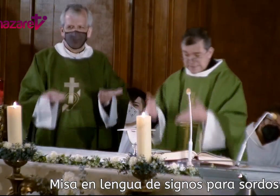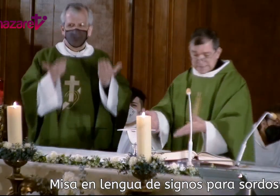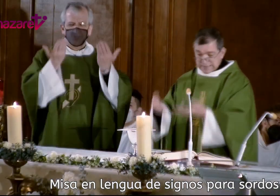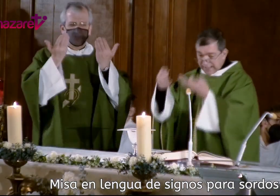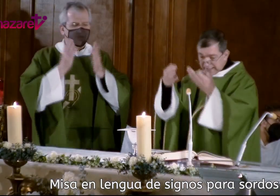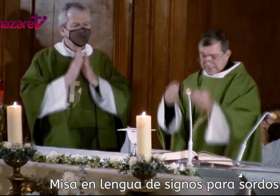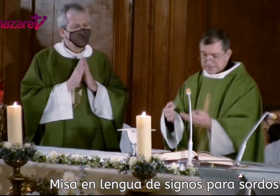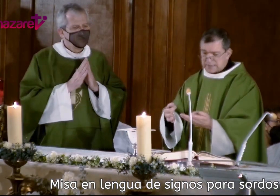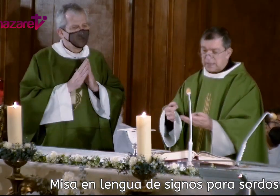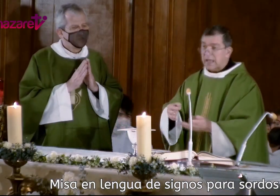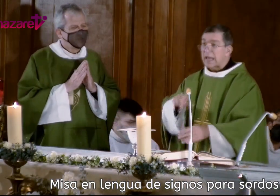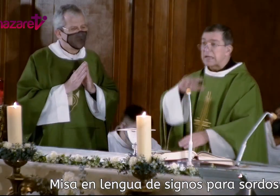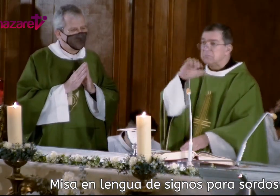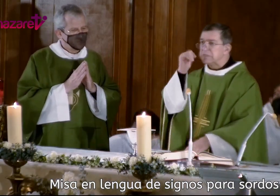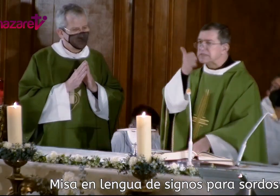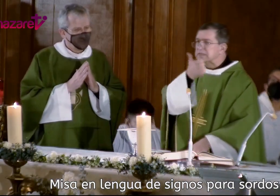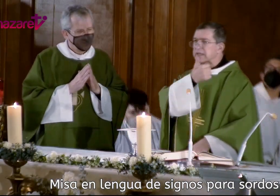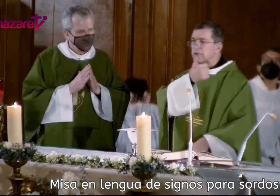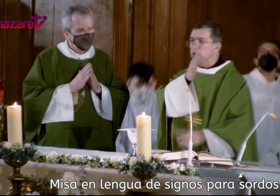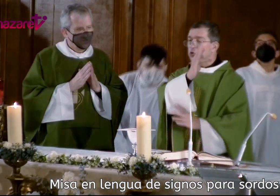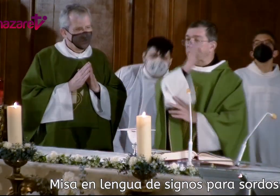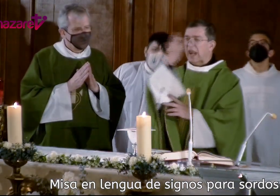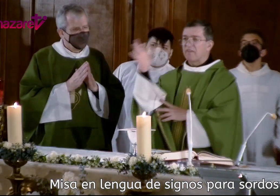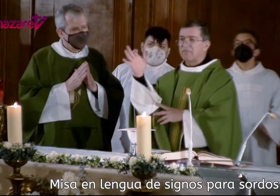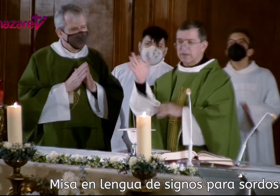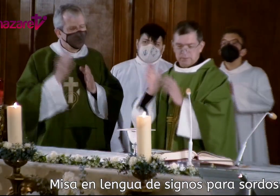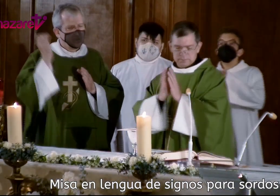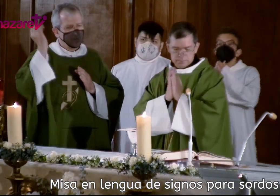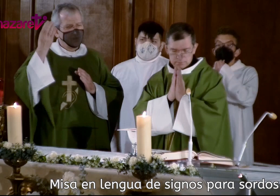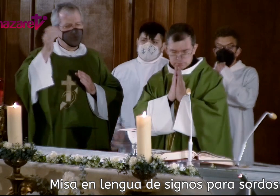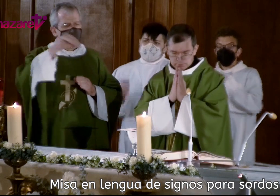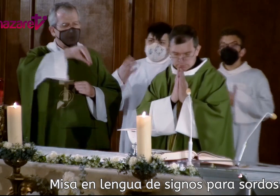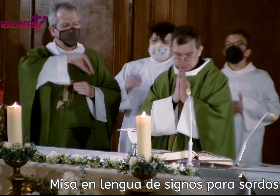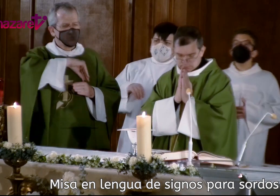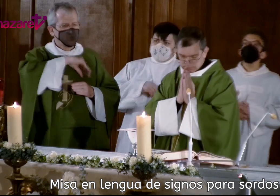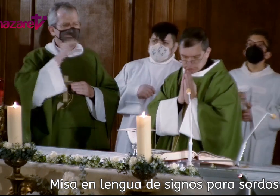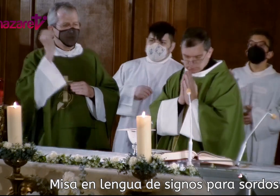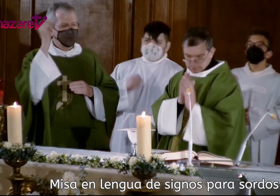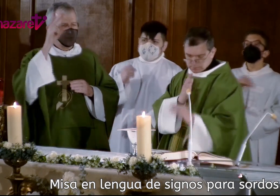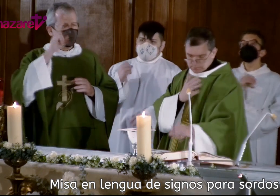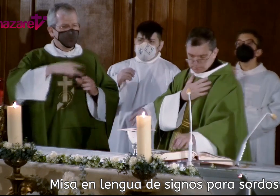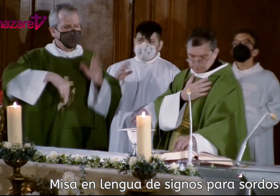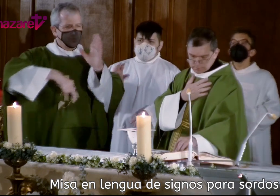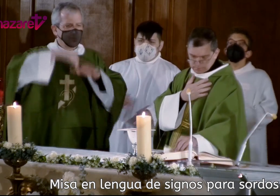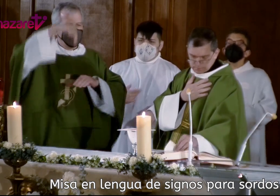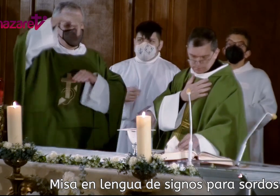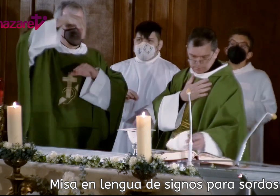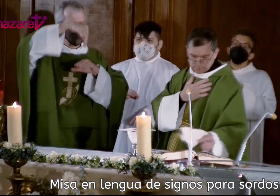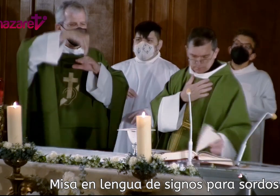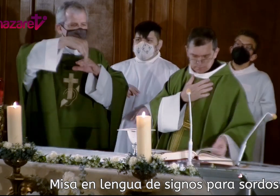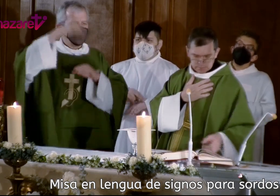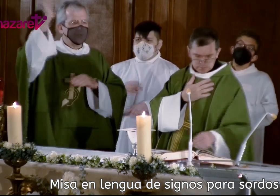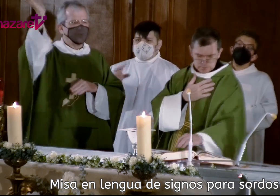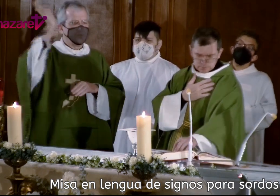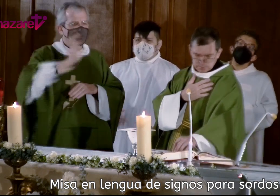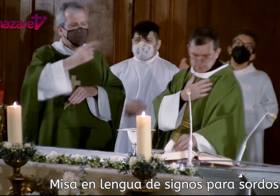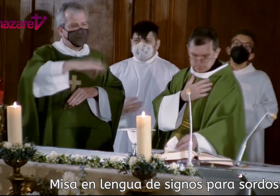Este es el misterio de la fe. Anunciamos tu muerte, proclamamos tu resurrección.